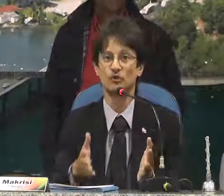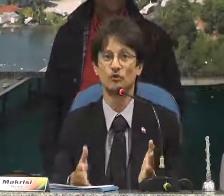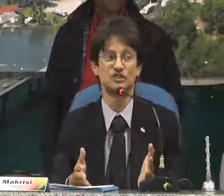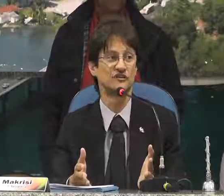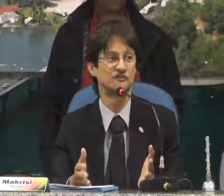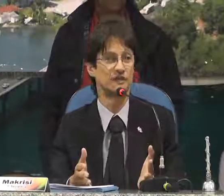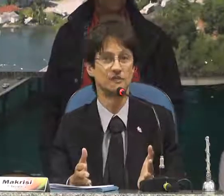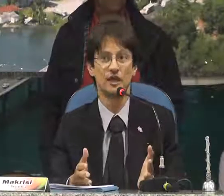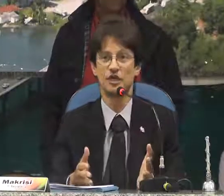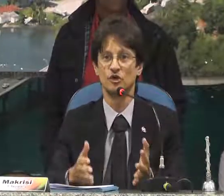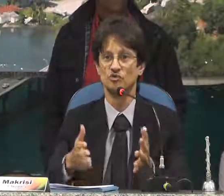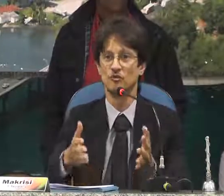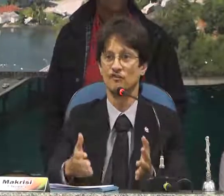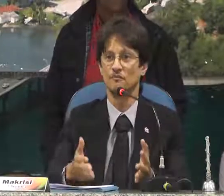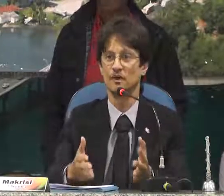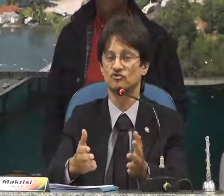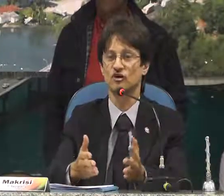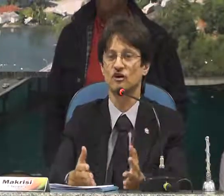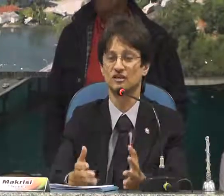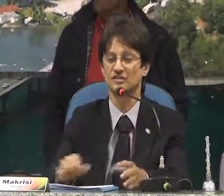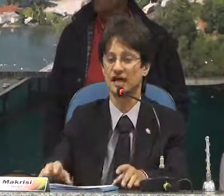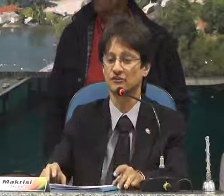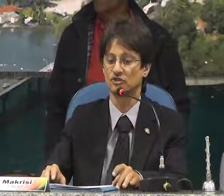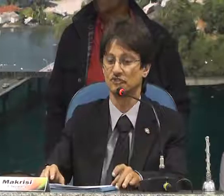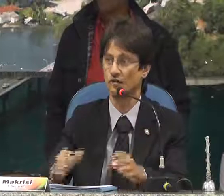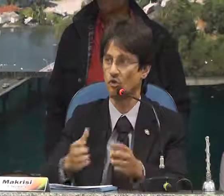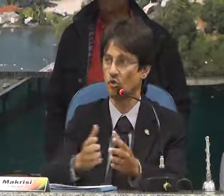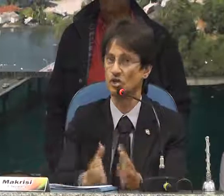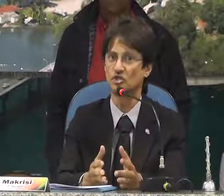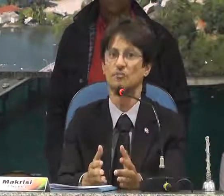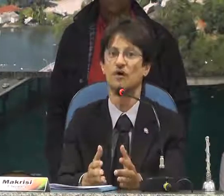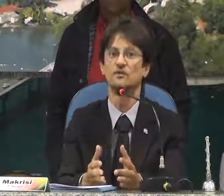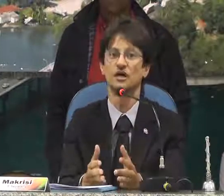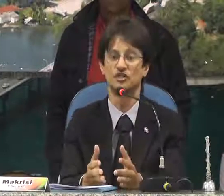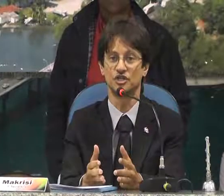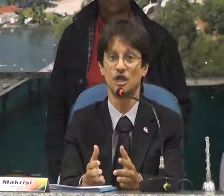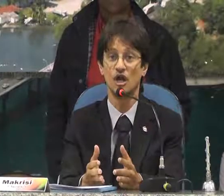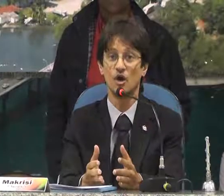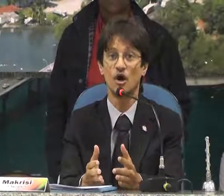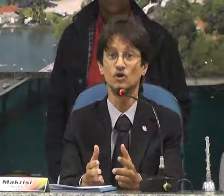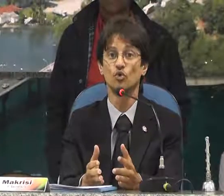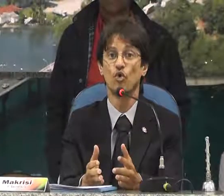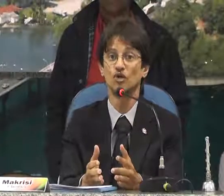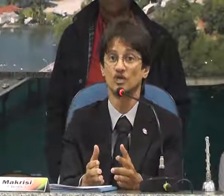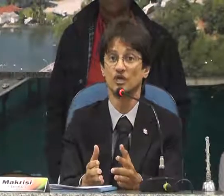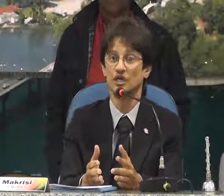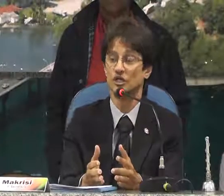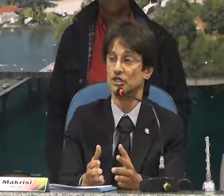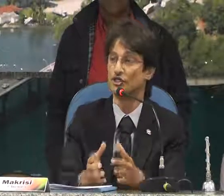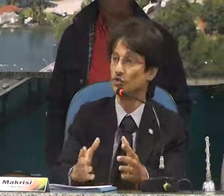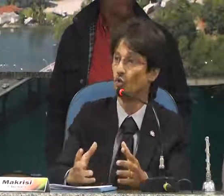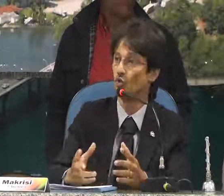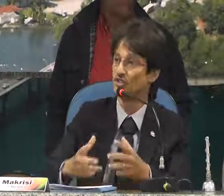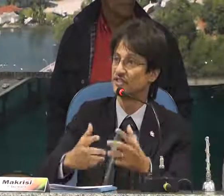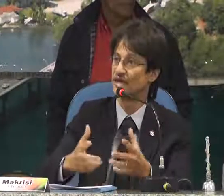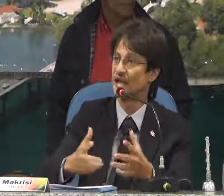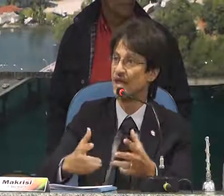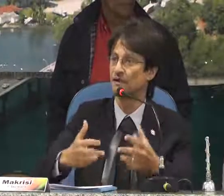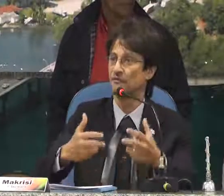isso, inclusive, que os movimentos organizados tiveram uma conquista importante quando hoje